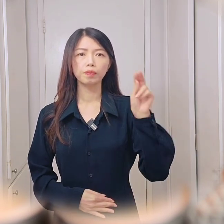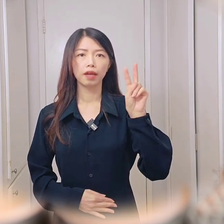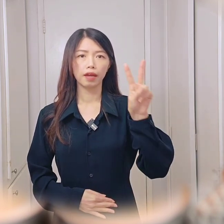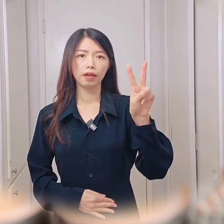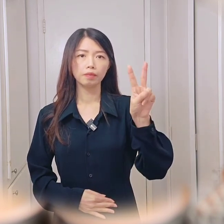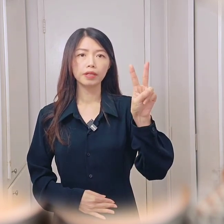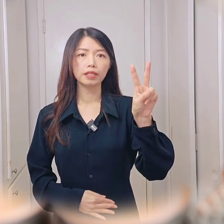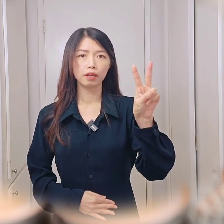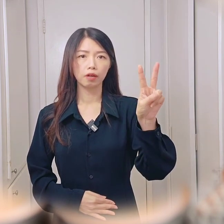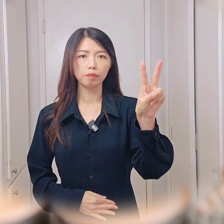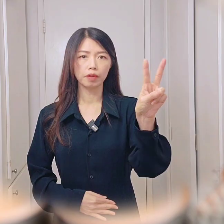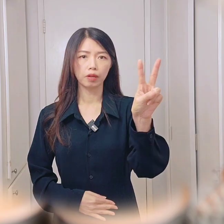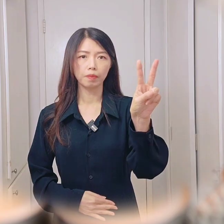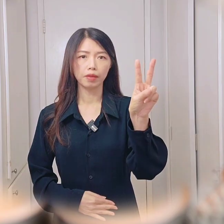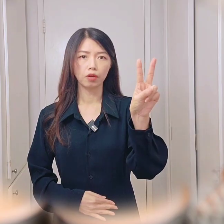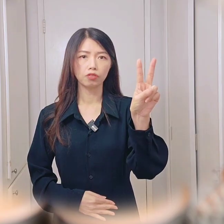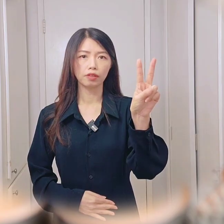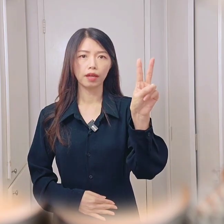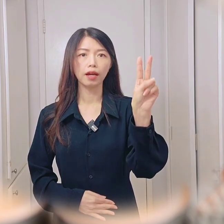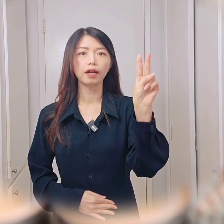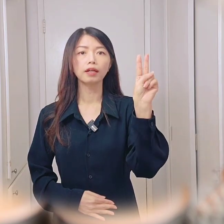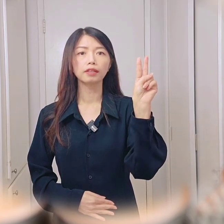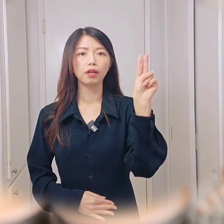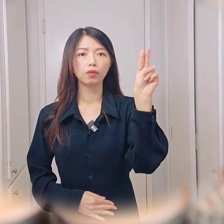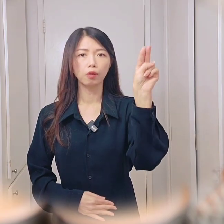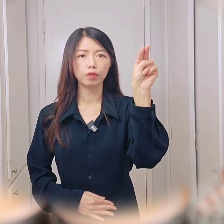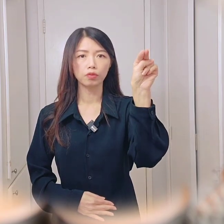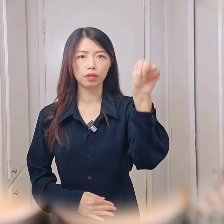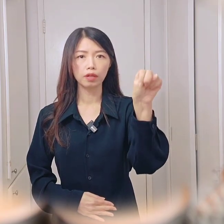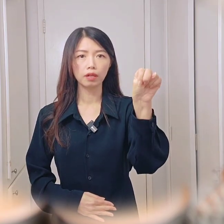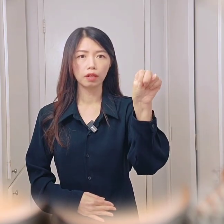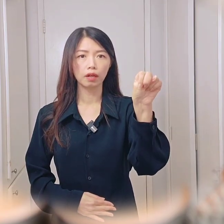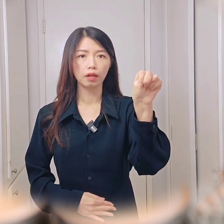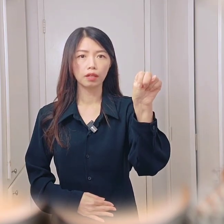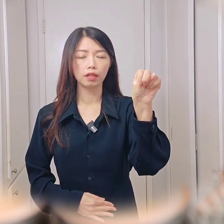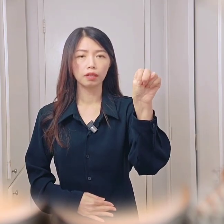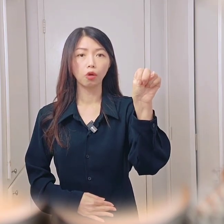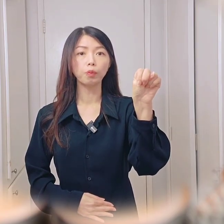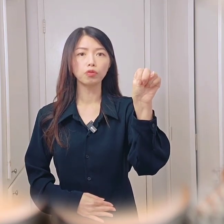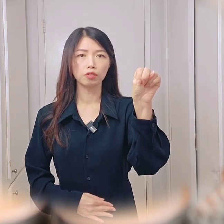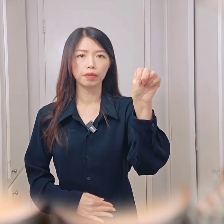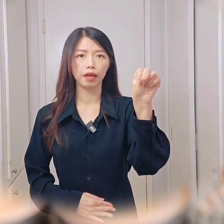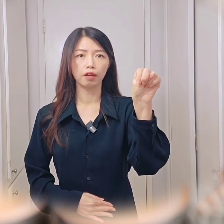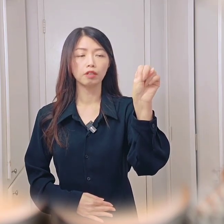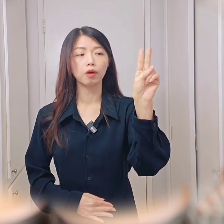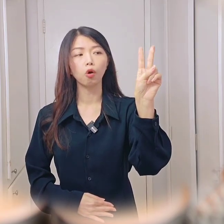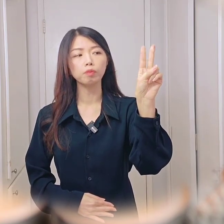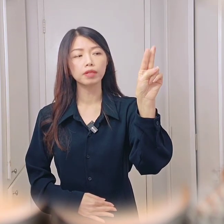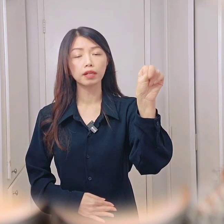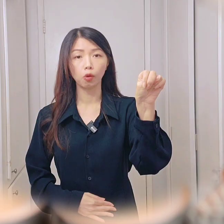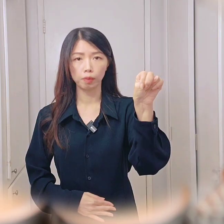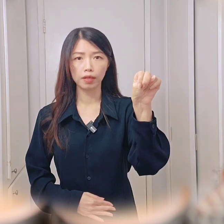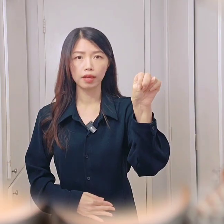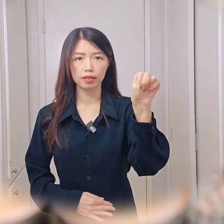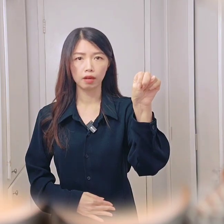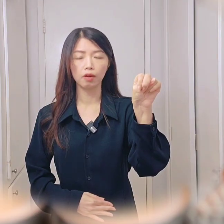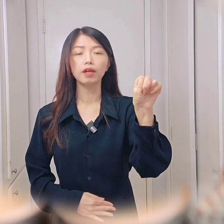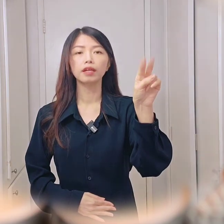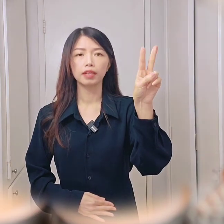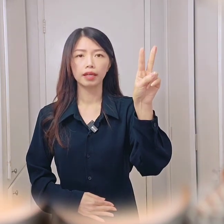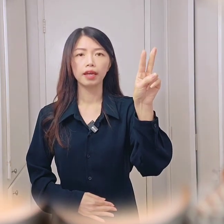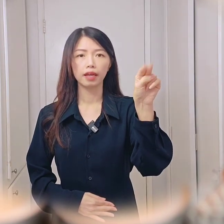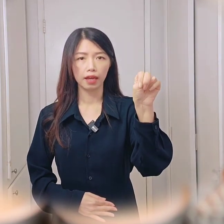일단 쉽게 V처럼 이렇게 만들어 주셨다가 그대로 검지중지를 덮어주시면 돼요. 그러면 엄지를 덮게